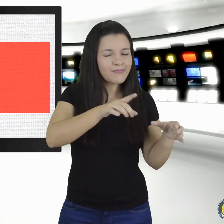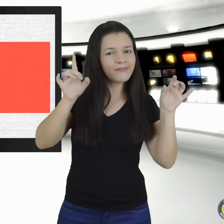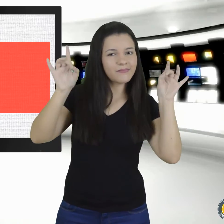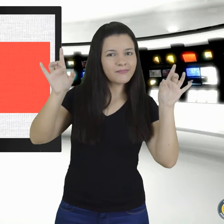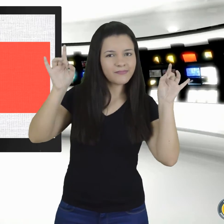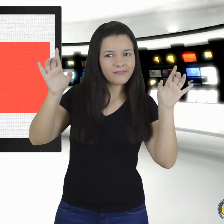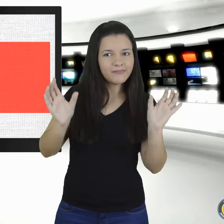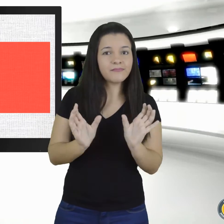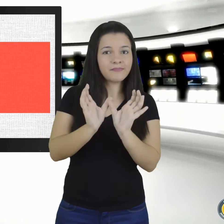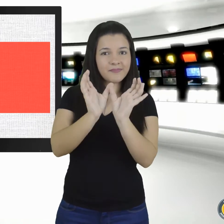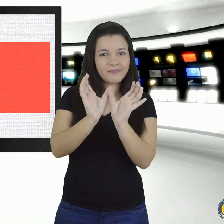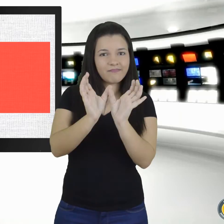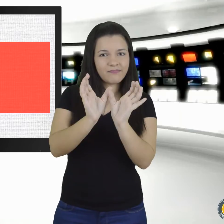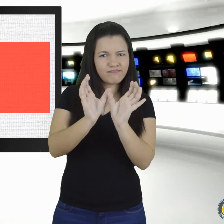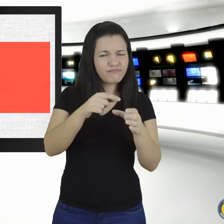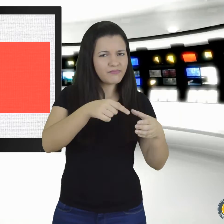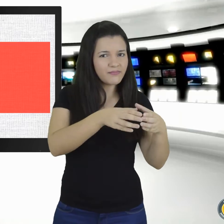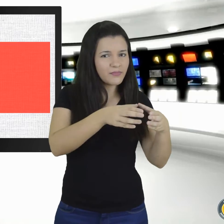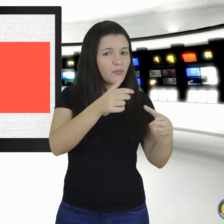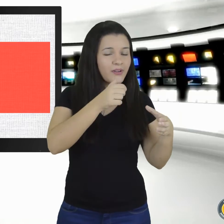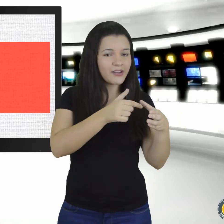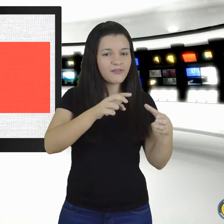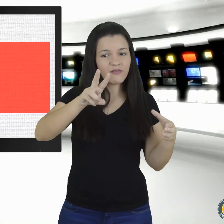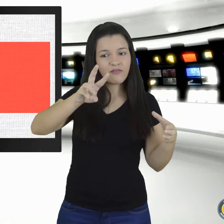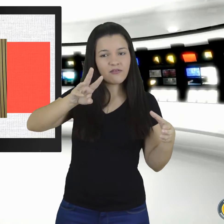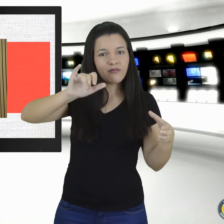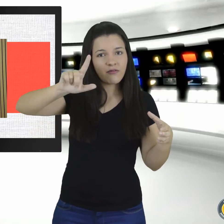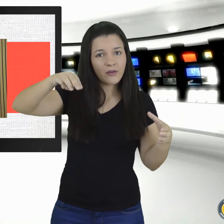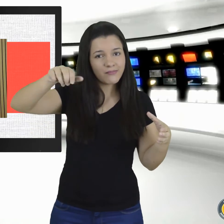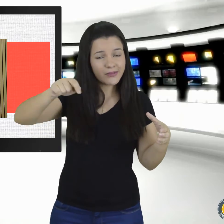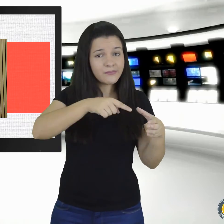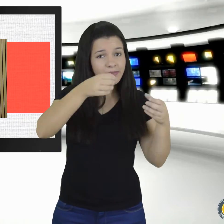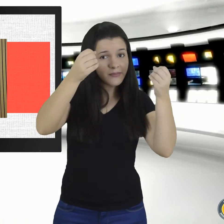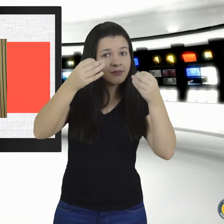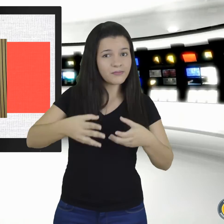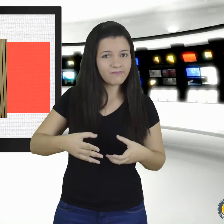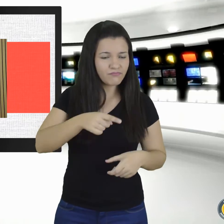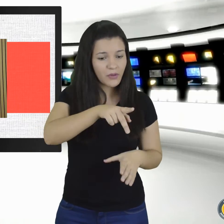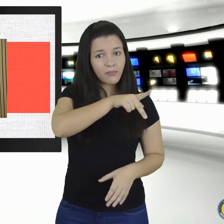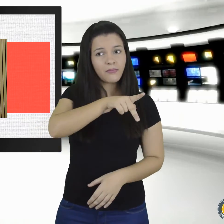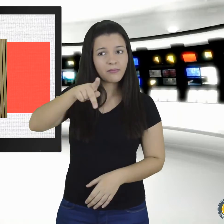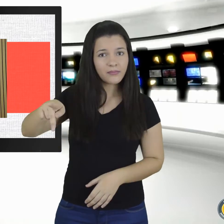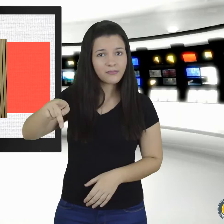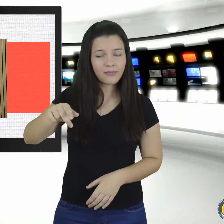Excepcionais. Segundo Vilma Chaves Kraemer, presidente da APAE do